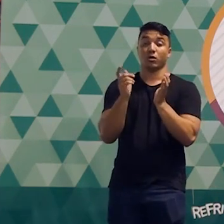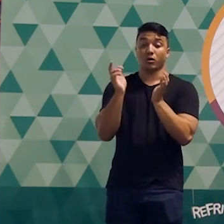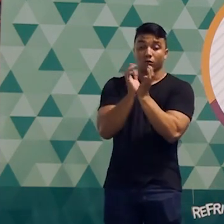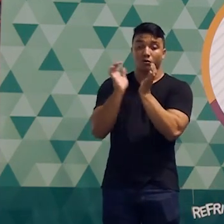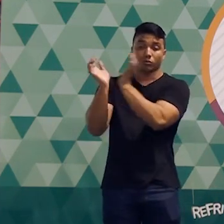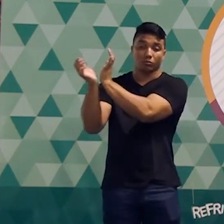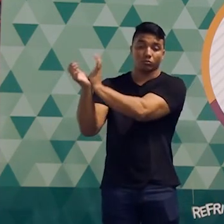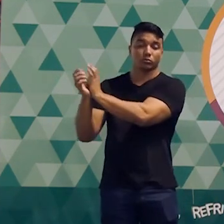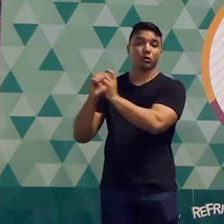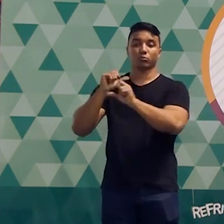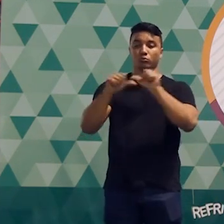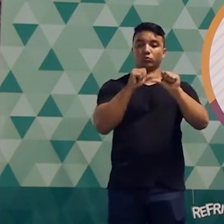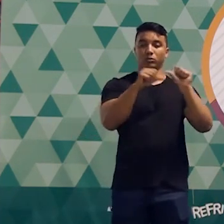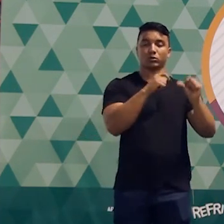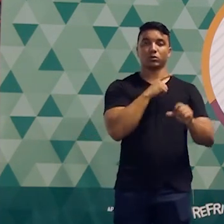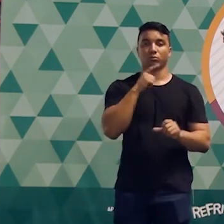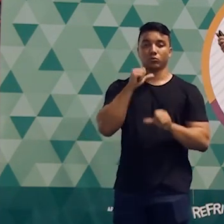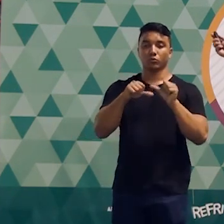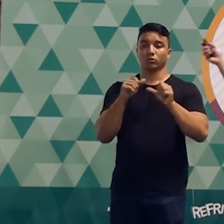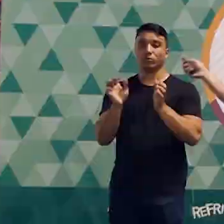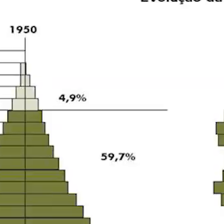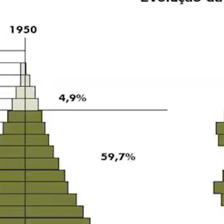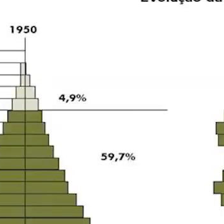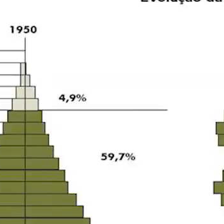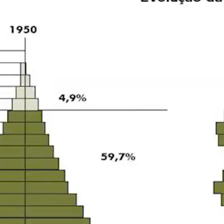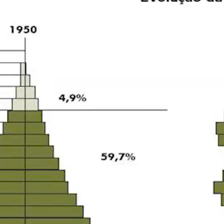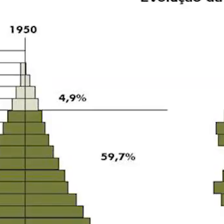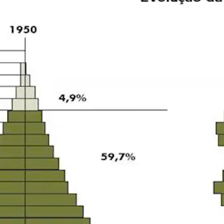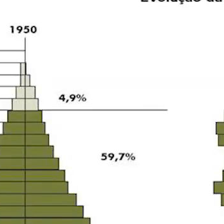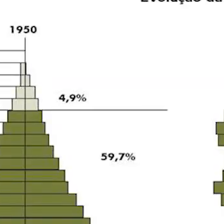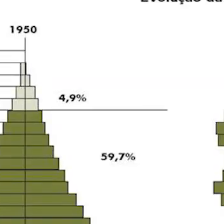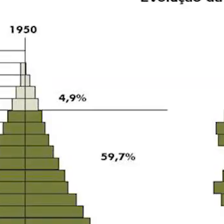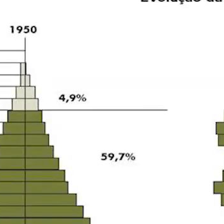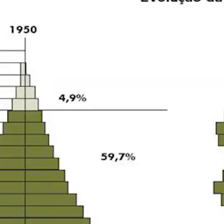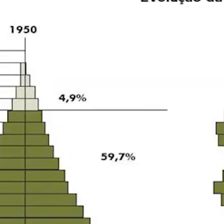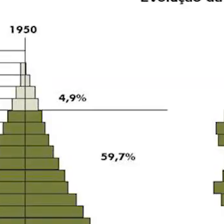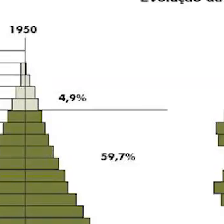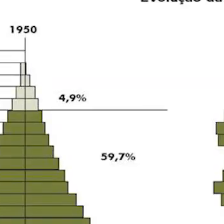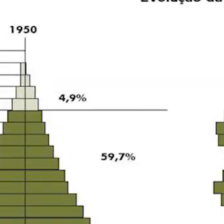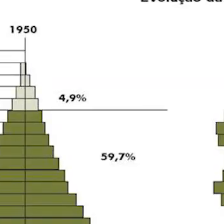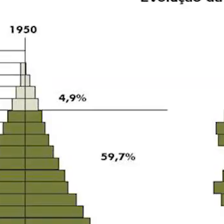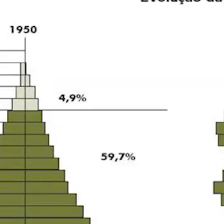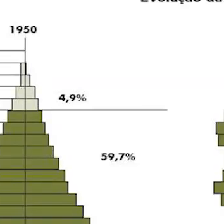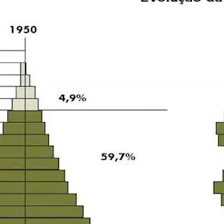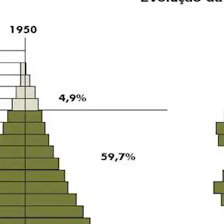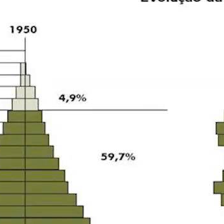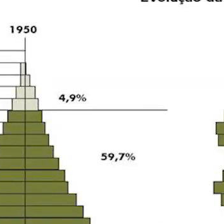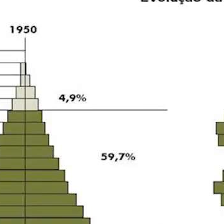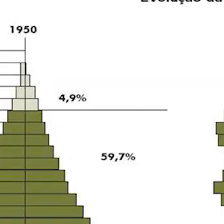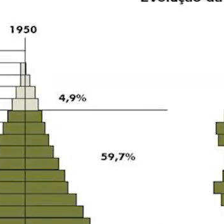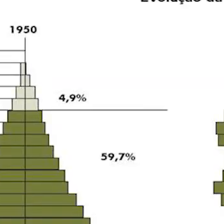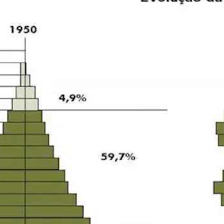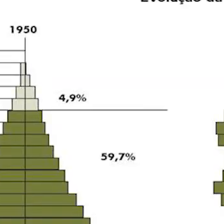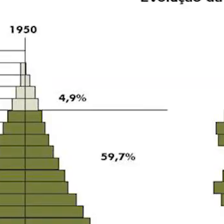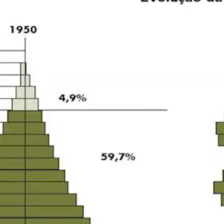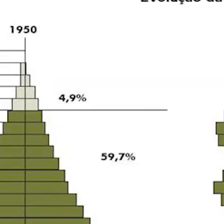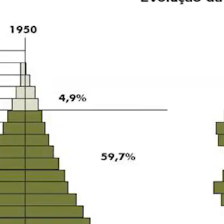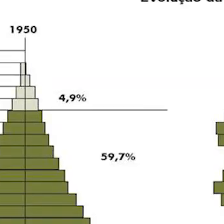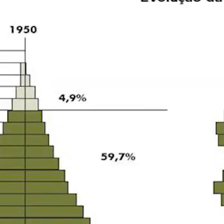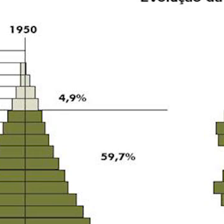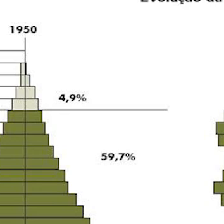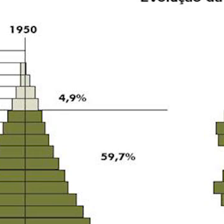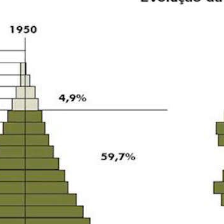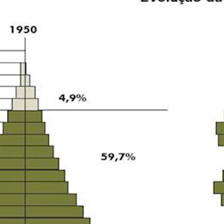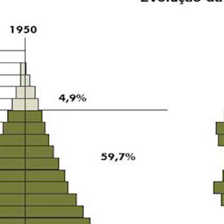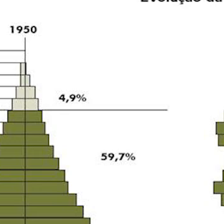as pirâmides mudam muito. Essa aqui é a pirâmide do Japão. Olha o Japão depois da guerra. Era uma pirâmide típica de país subdesenvolvido. O